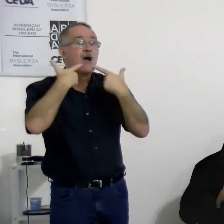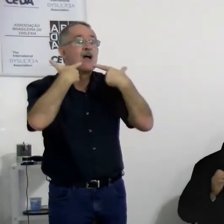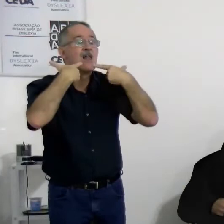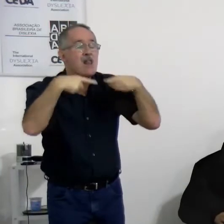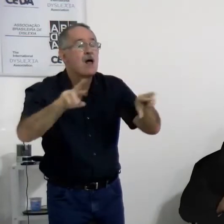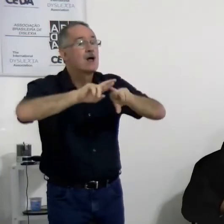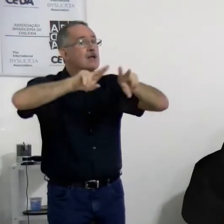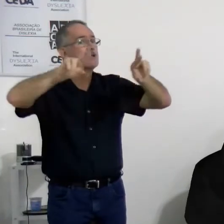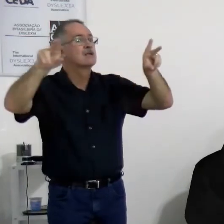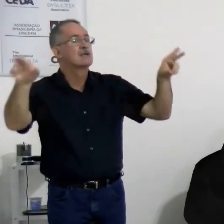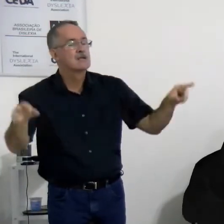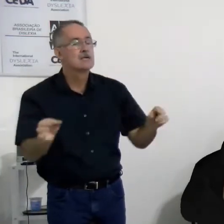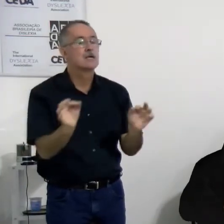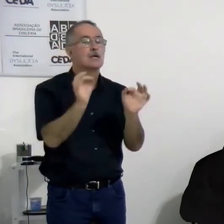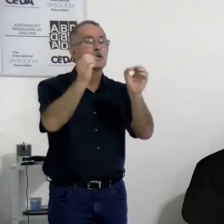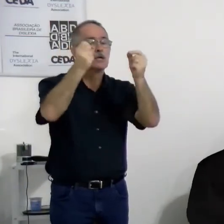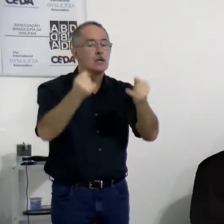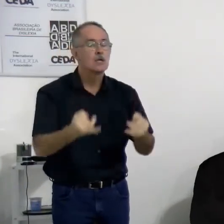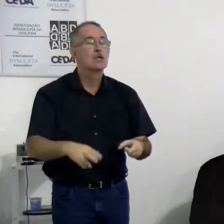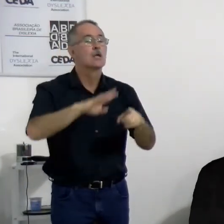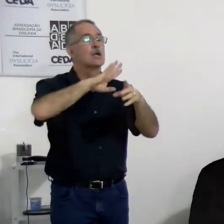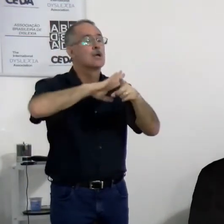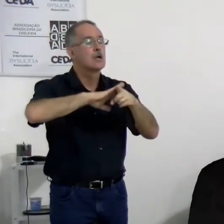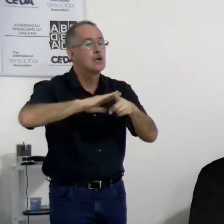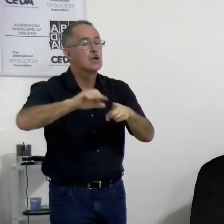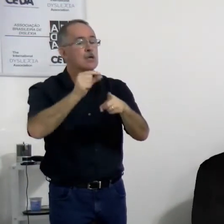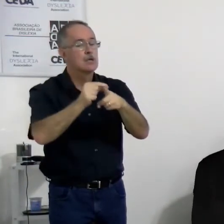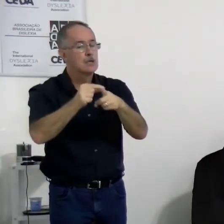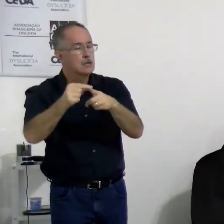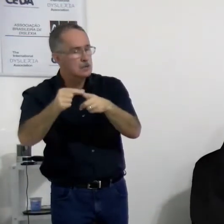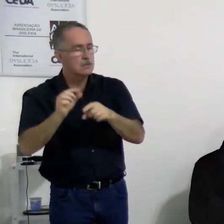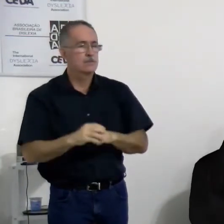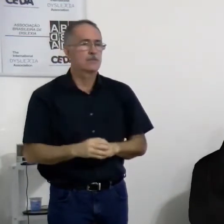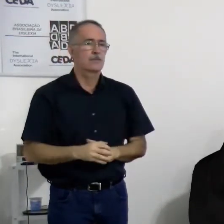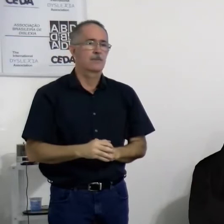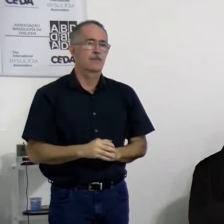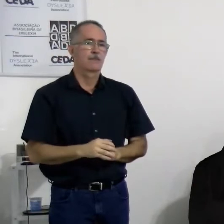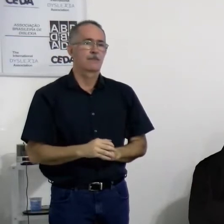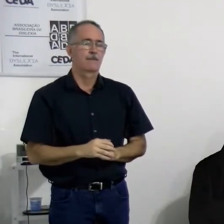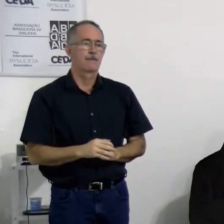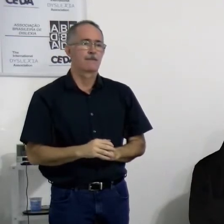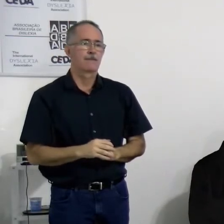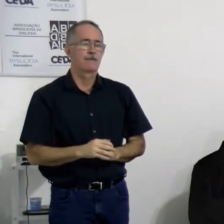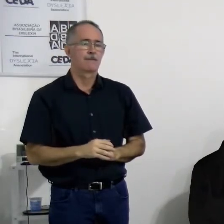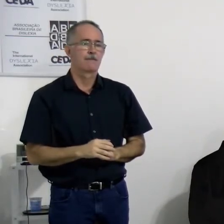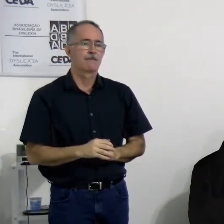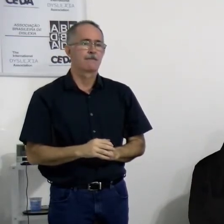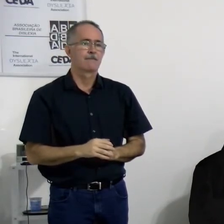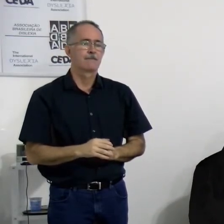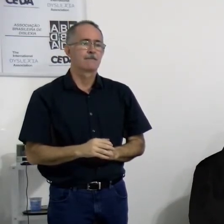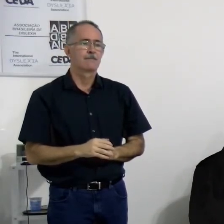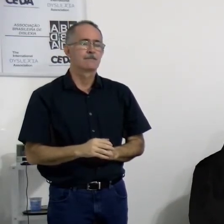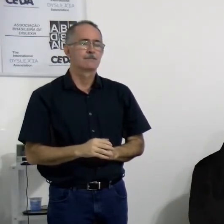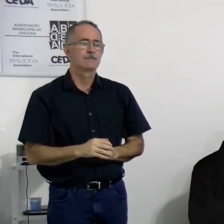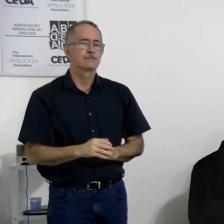geral, né? Discriminação fonêmica e assim por diante, são importantíssimos. And then the last piece is the orthographic piece for